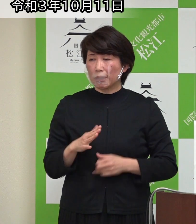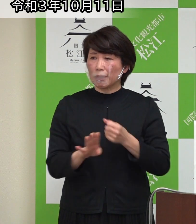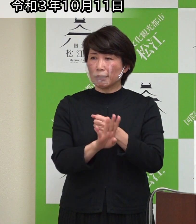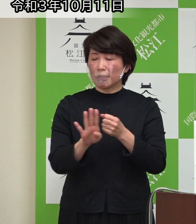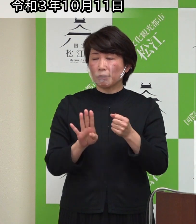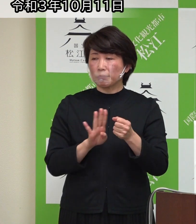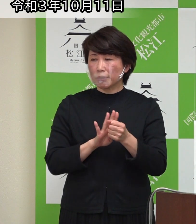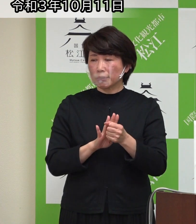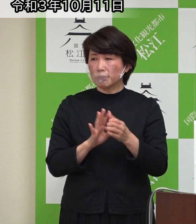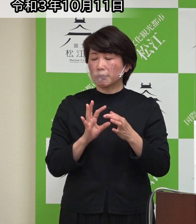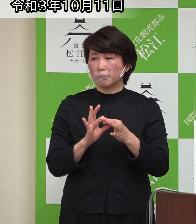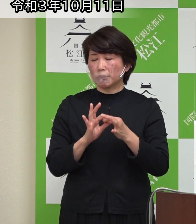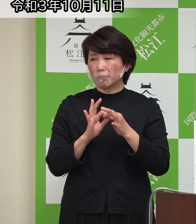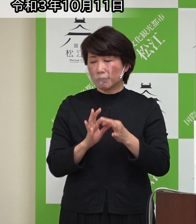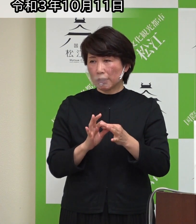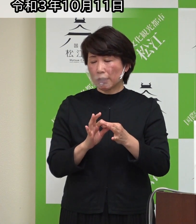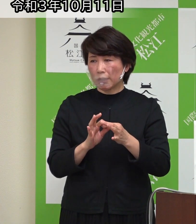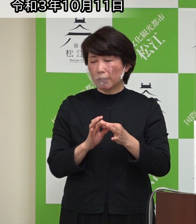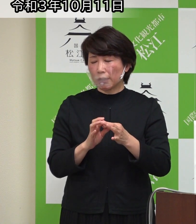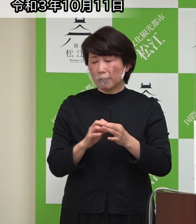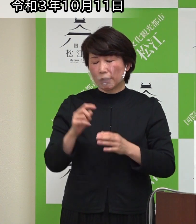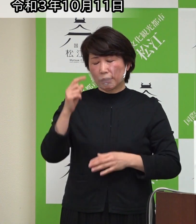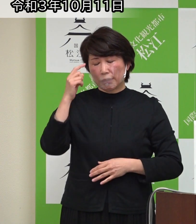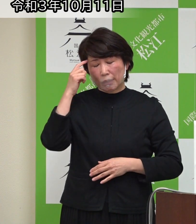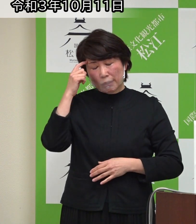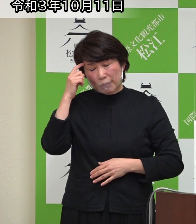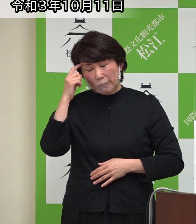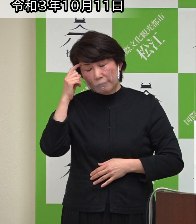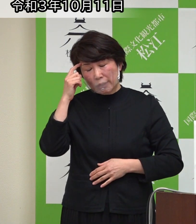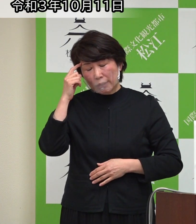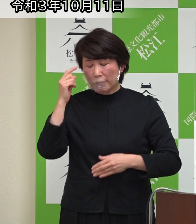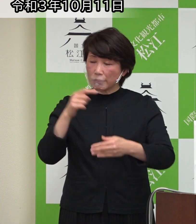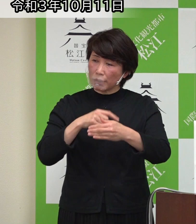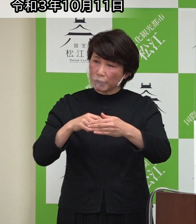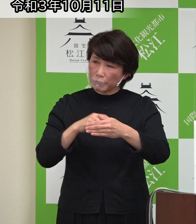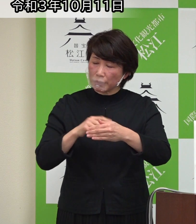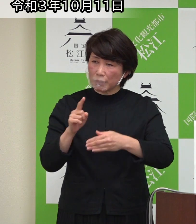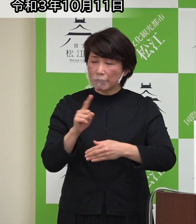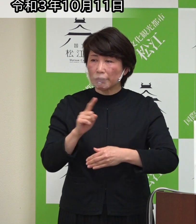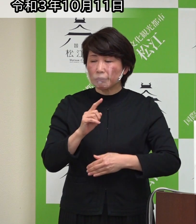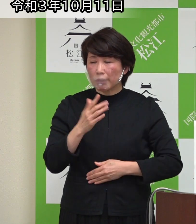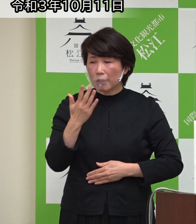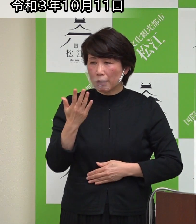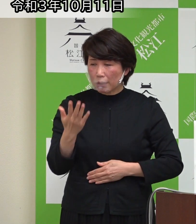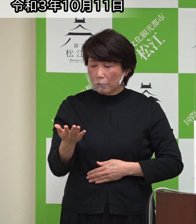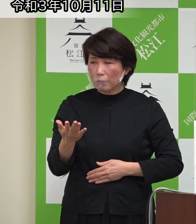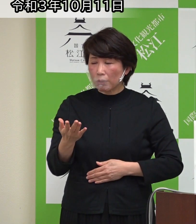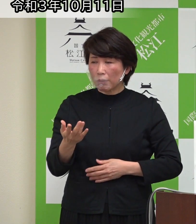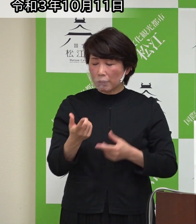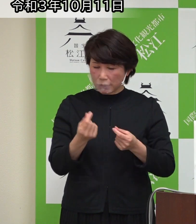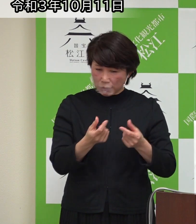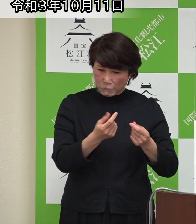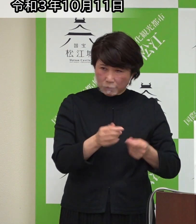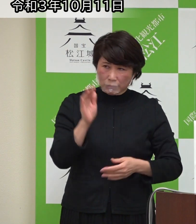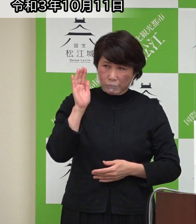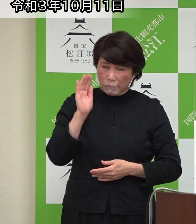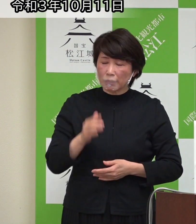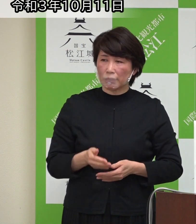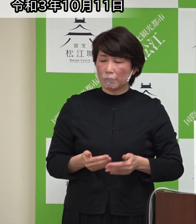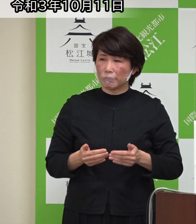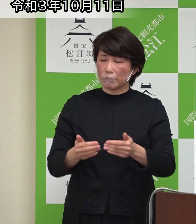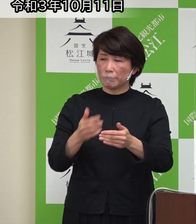見も含めてなんですが、どういったことを考えていらっしゃるかということを、まあ、丁寧にお聞きしていくというプロセスを経てまいりたいと考えているところです。